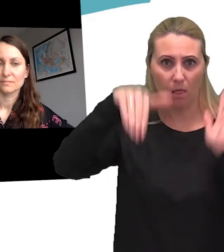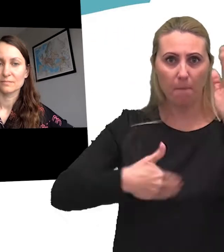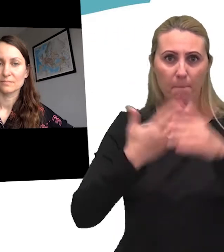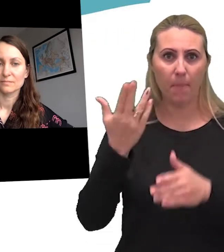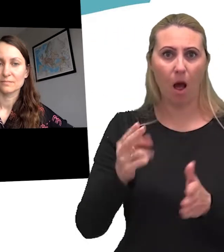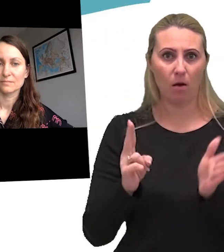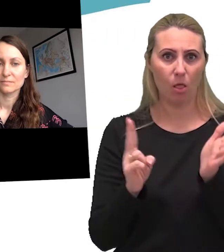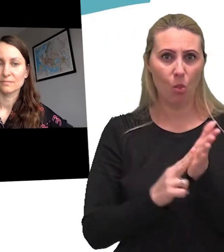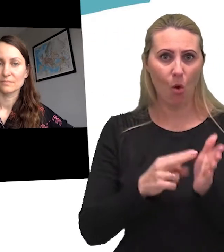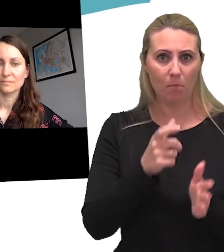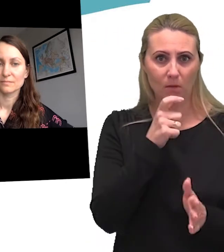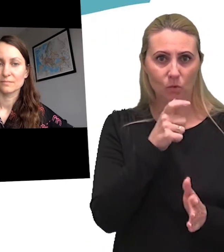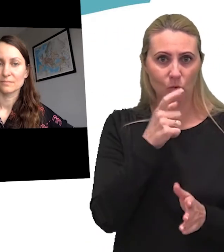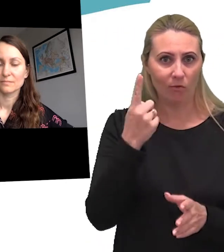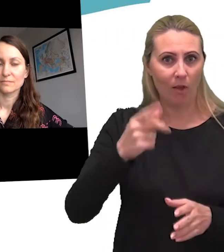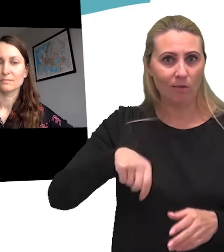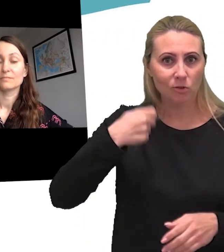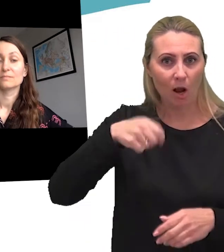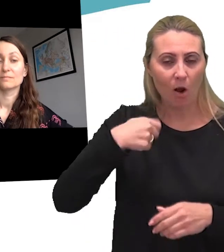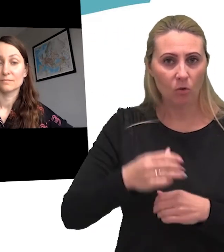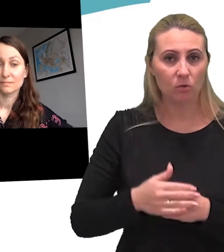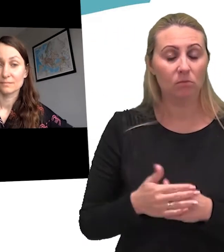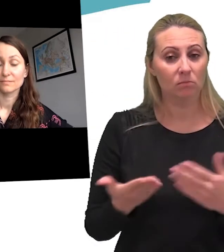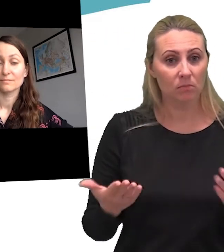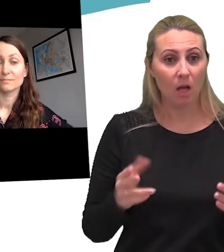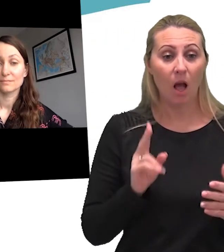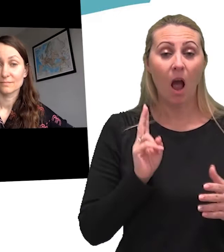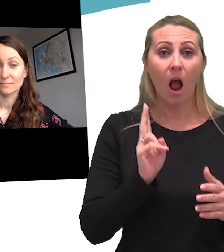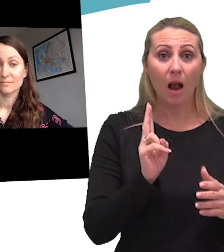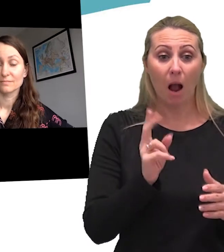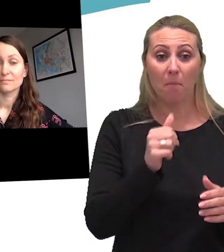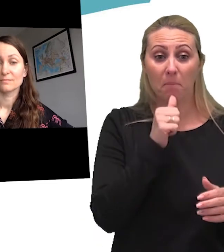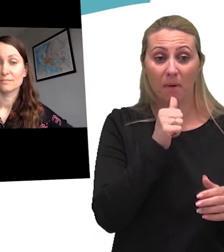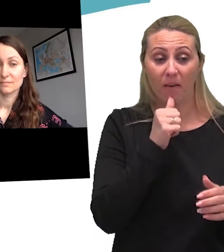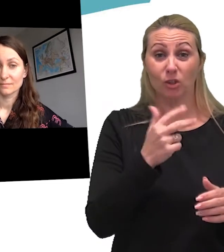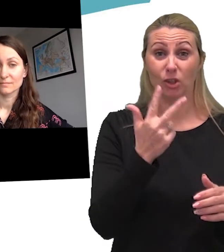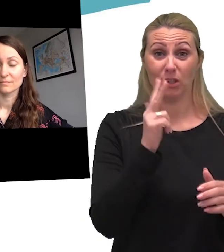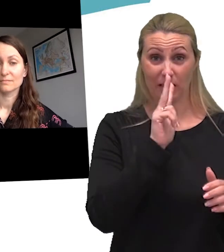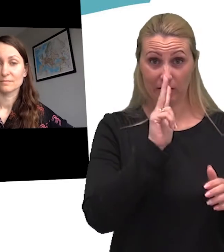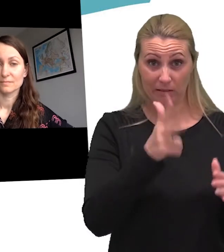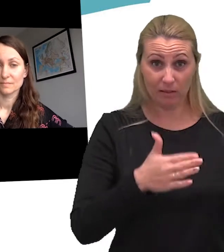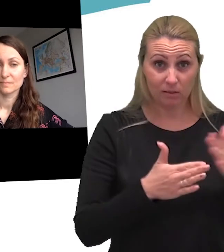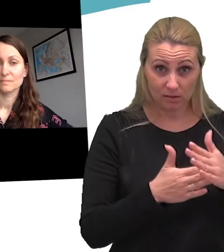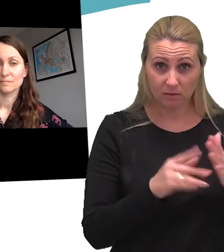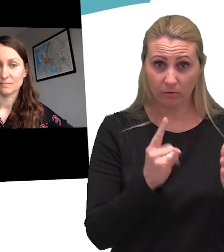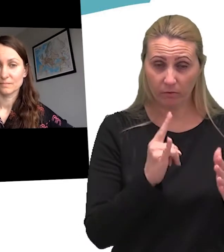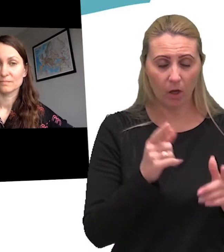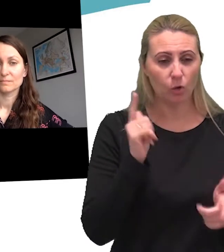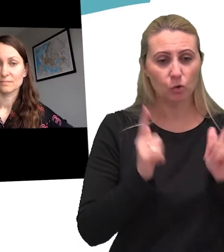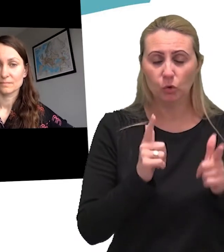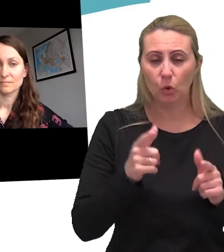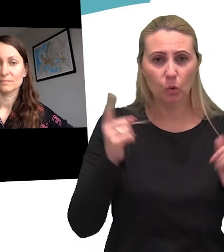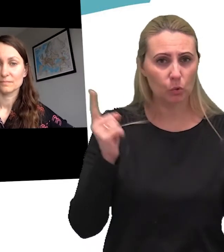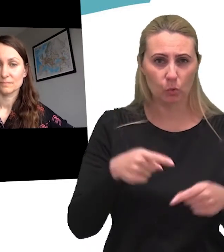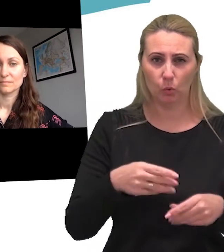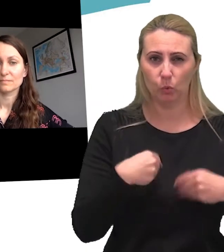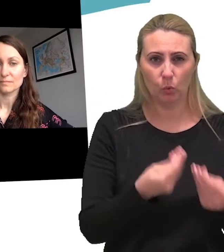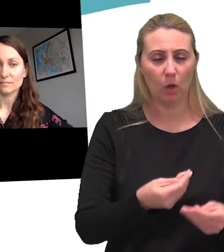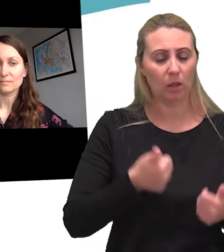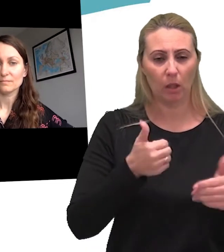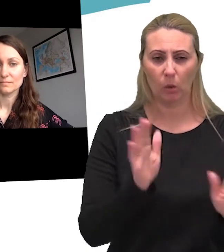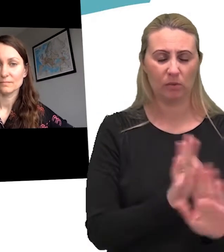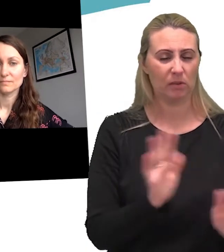paros dozė. Vaikam iki 3 metų net nereikėtų duoti grinų sulčių, nes tai per daug